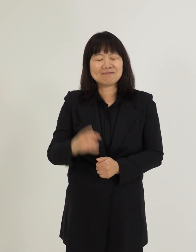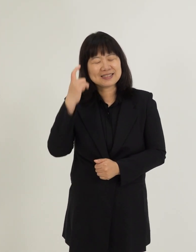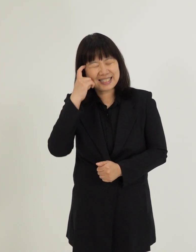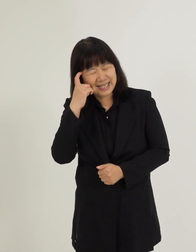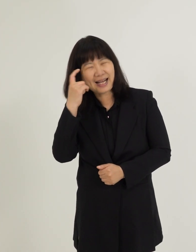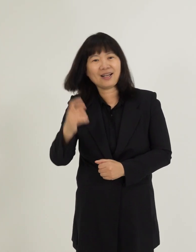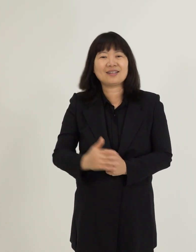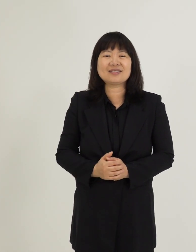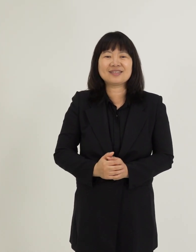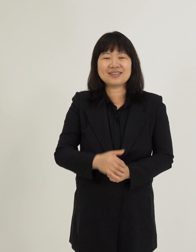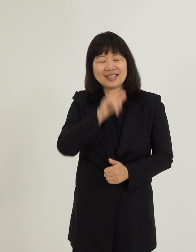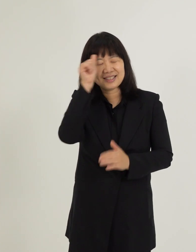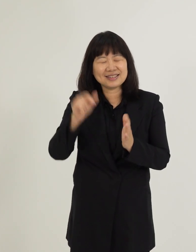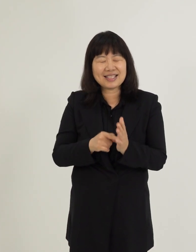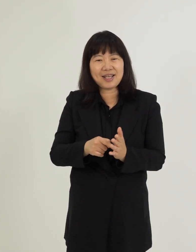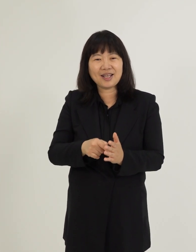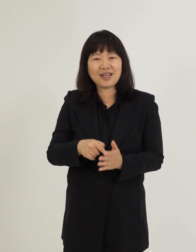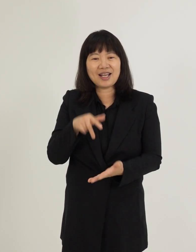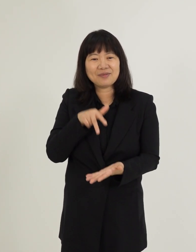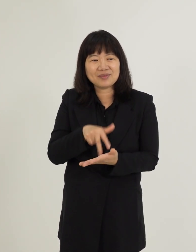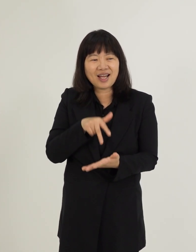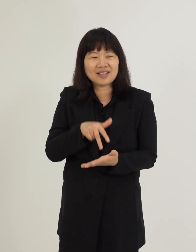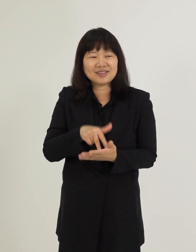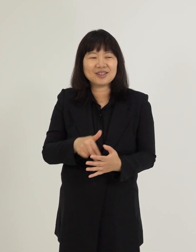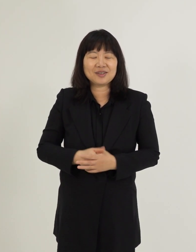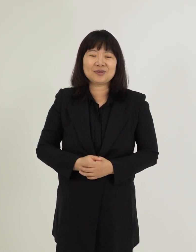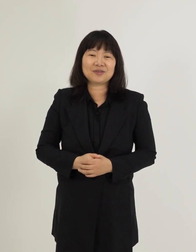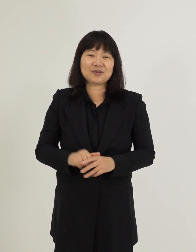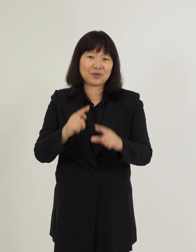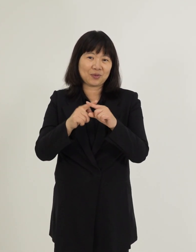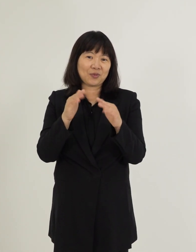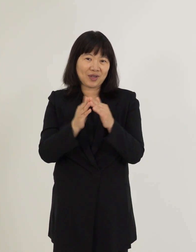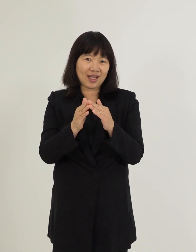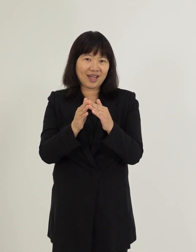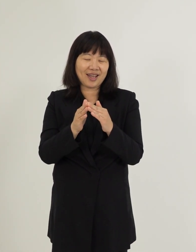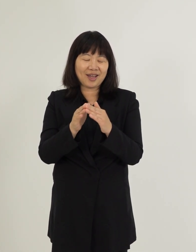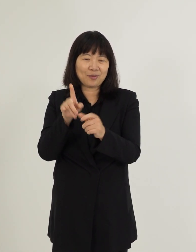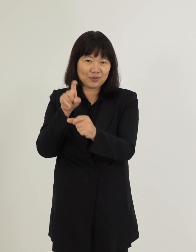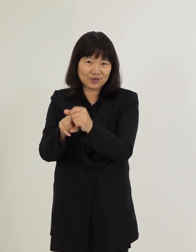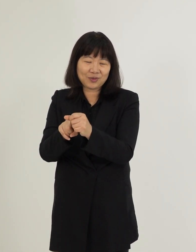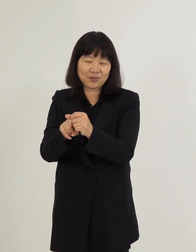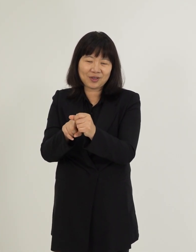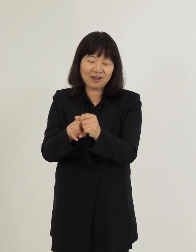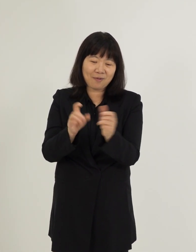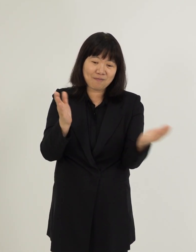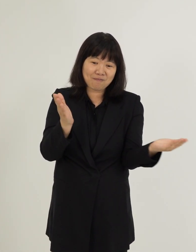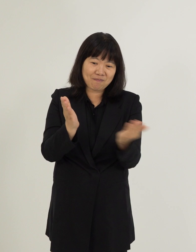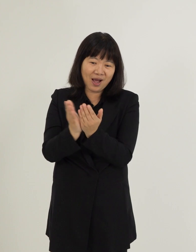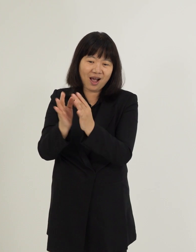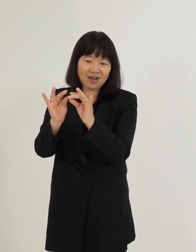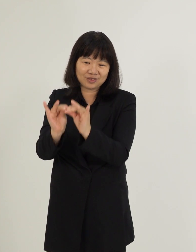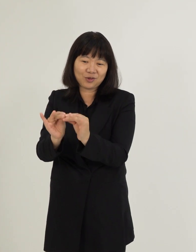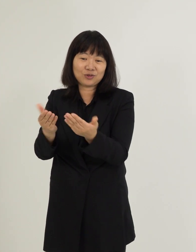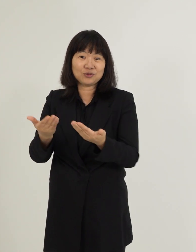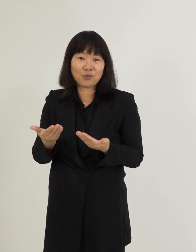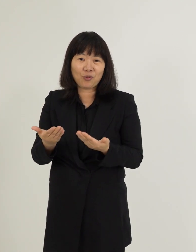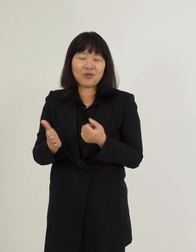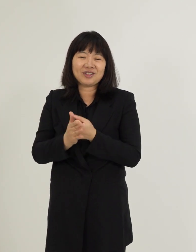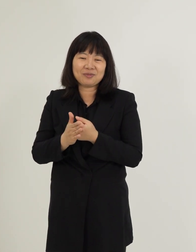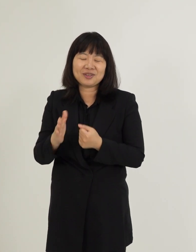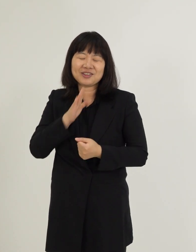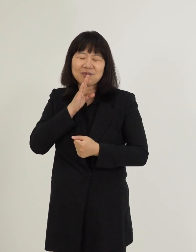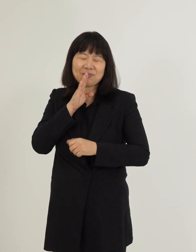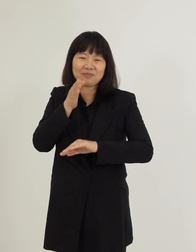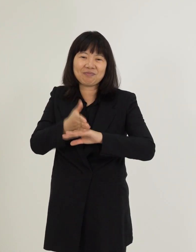철학과 인생의 시각과 방향을 교회의 방향에 기꺼이 동의해주고 맞춰주고 있다는데